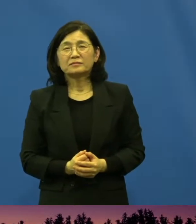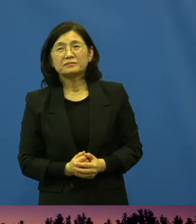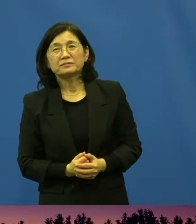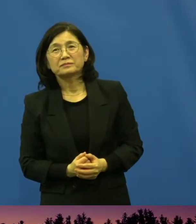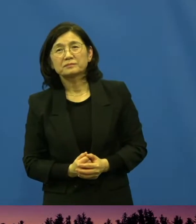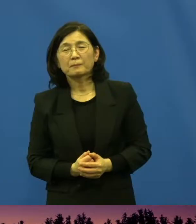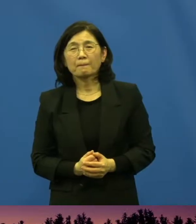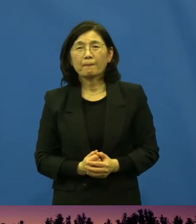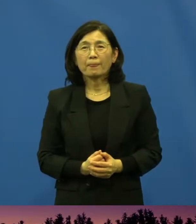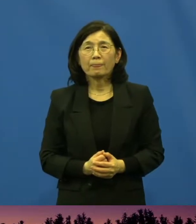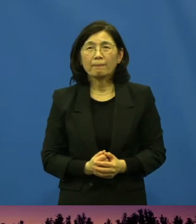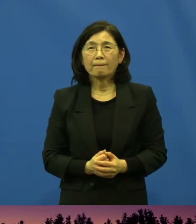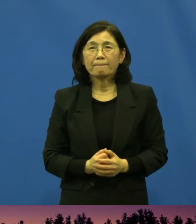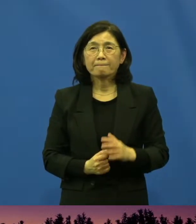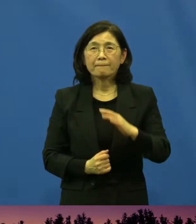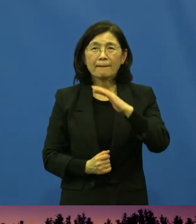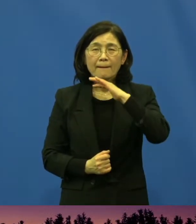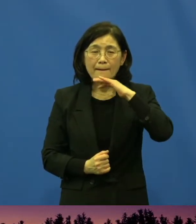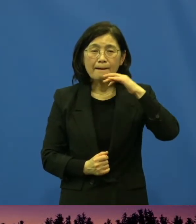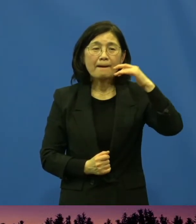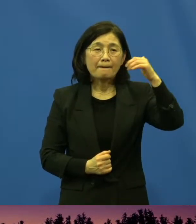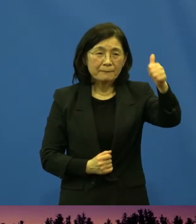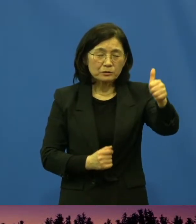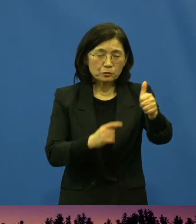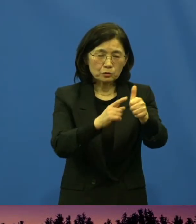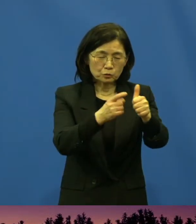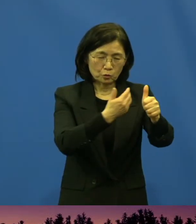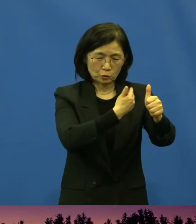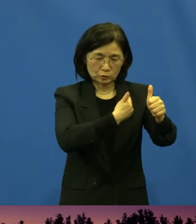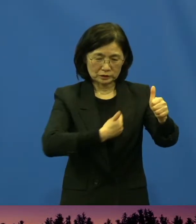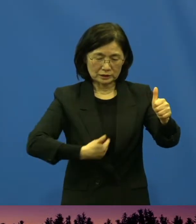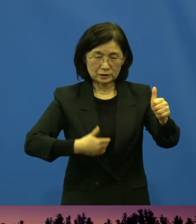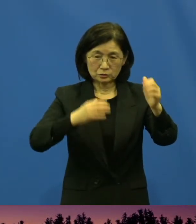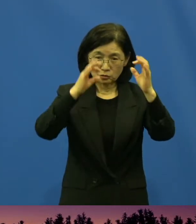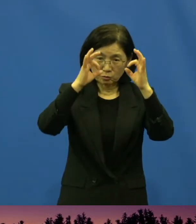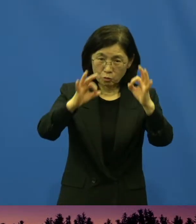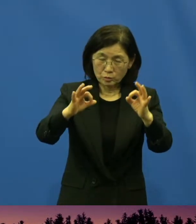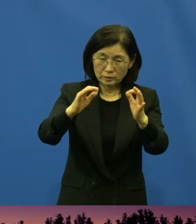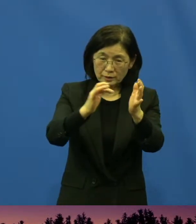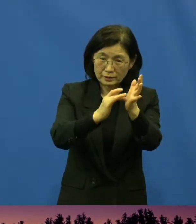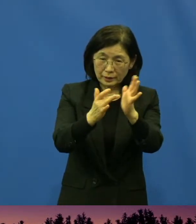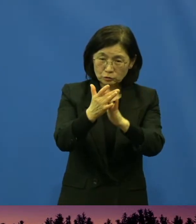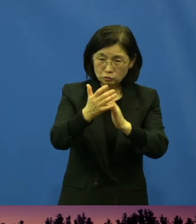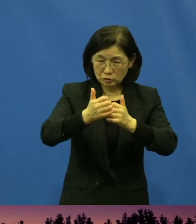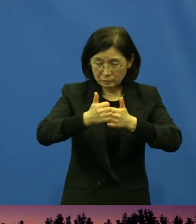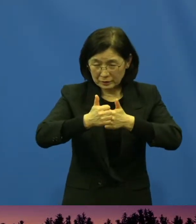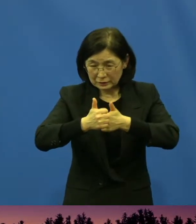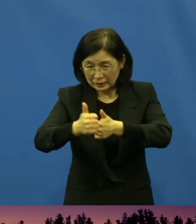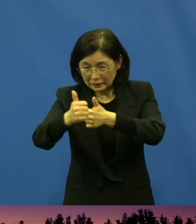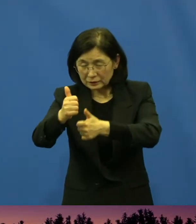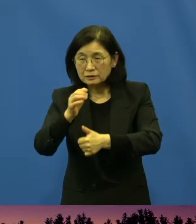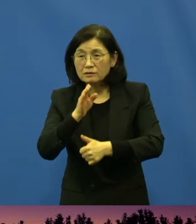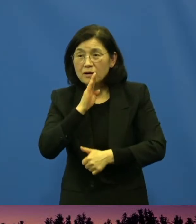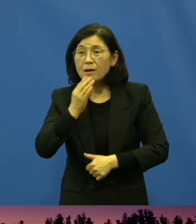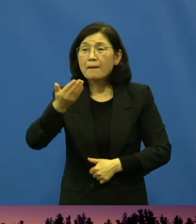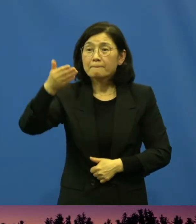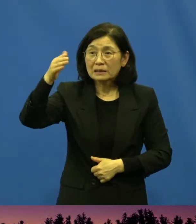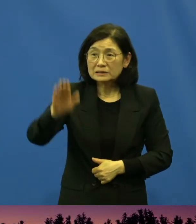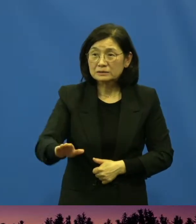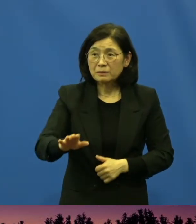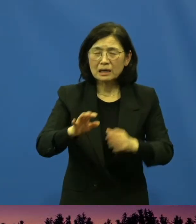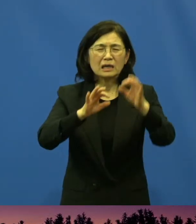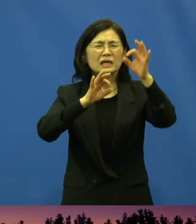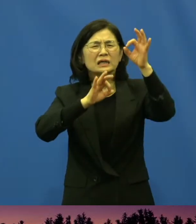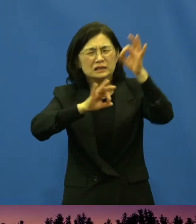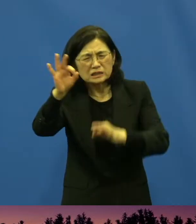그러니까 베드로나 예수님의 제자들 보세요. 예수님을 따라다니는데 계속 사고치잖아요. 기 잘라가지고 또 예수님 붙여주시고,